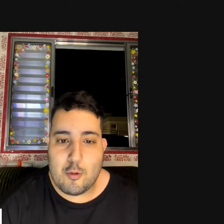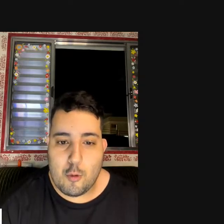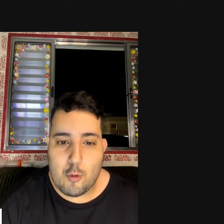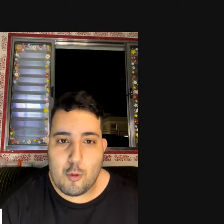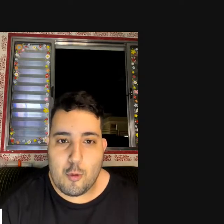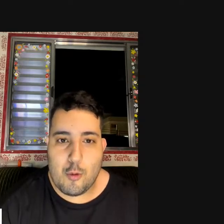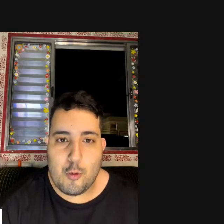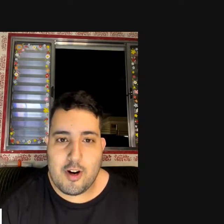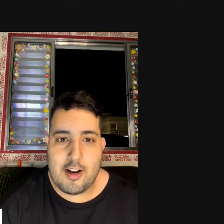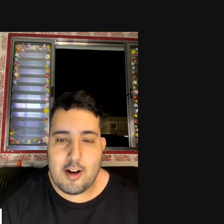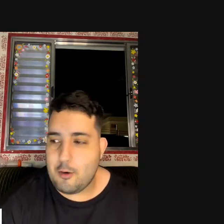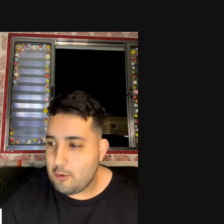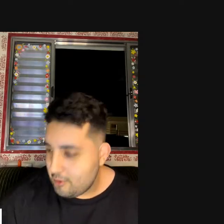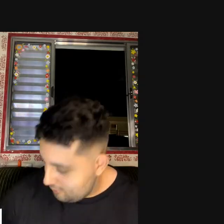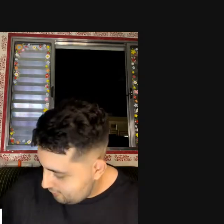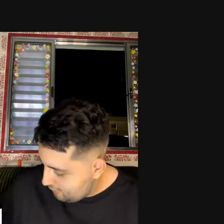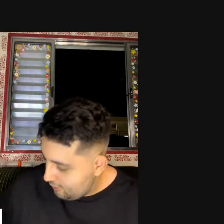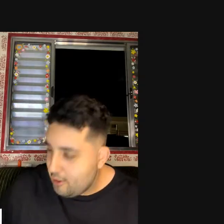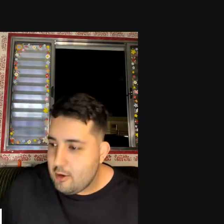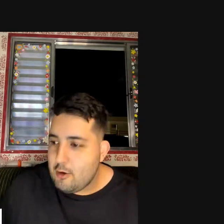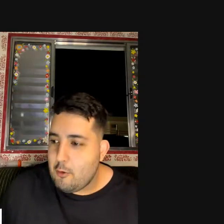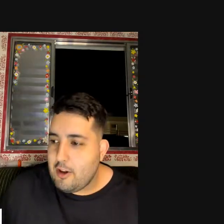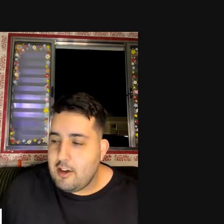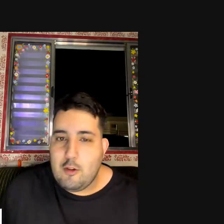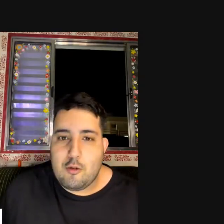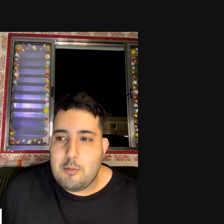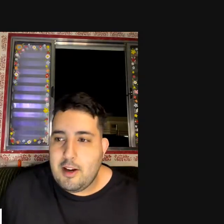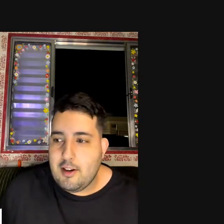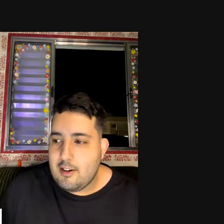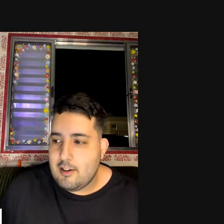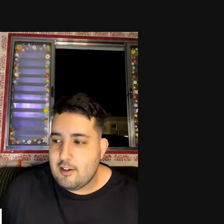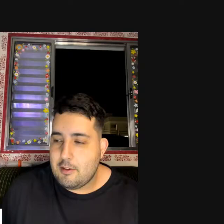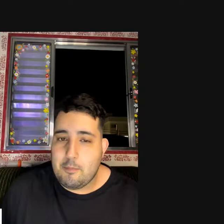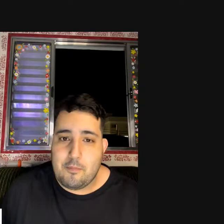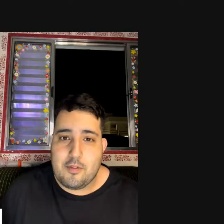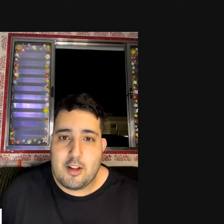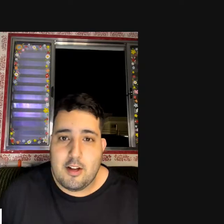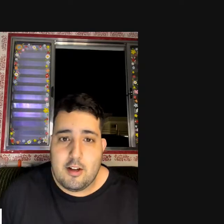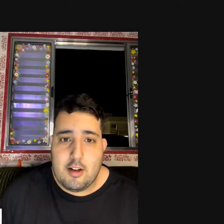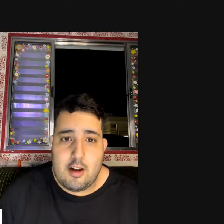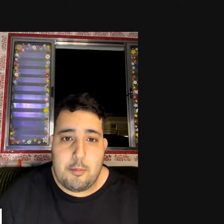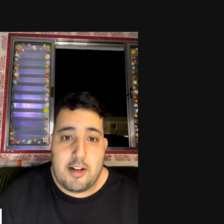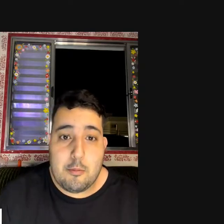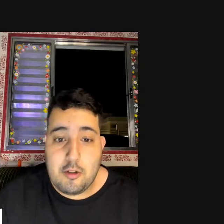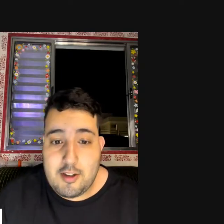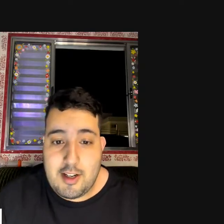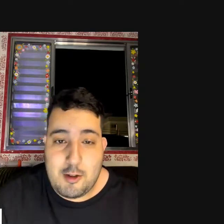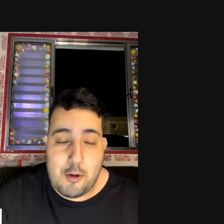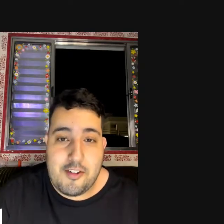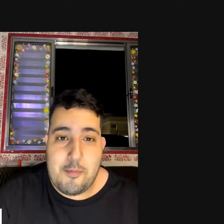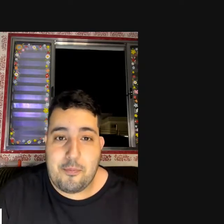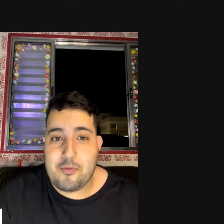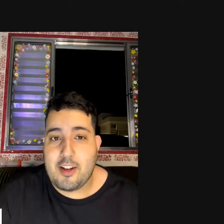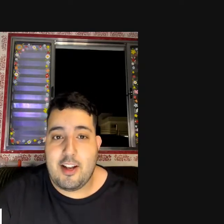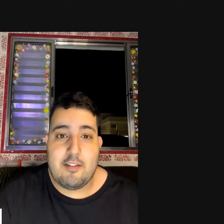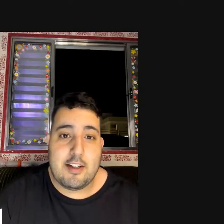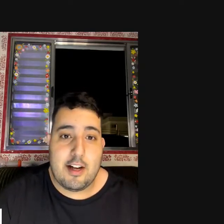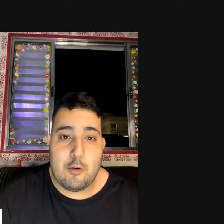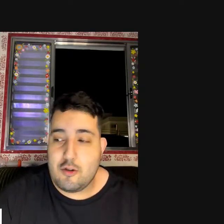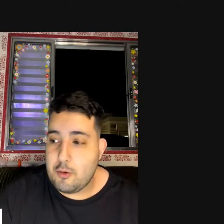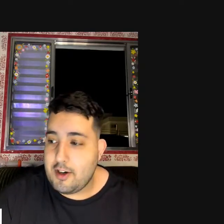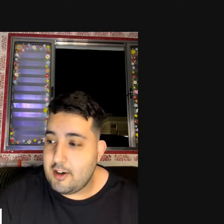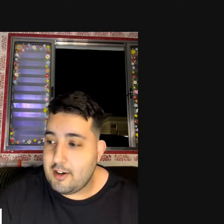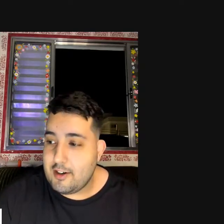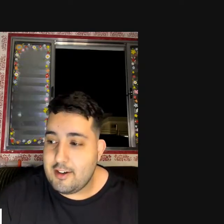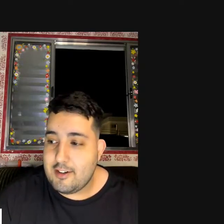assistindo o canal Quadrinhos do Bem. Menina muito talentosa. Ela vai estar